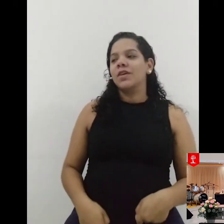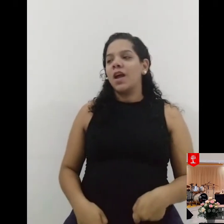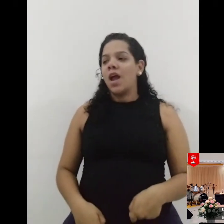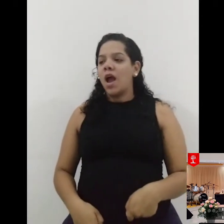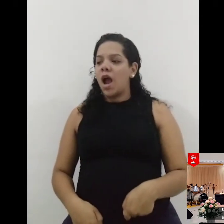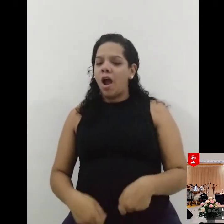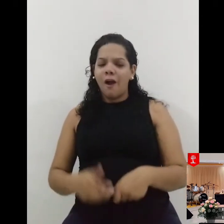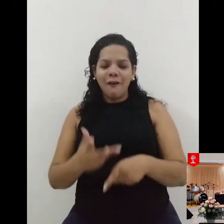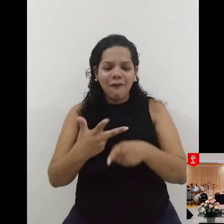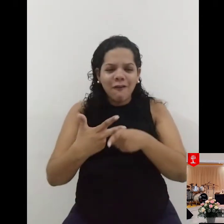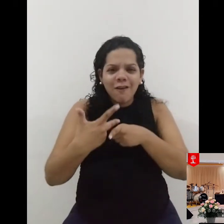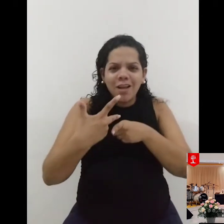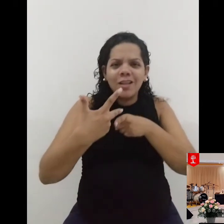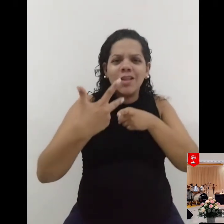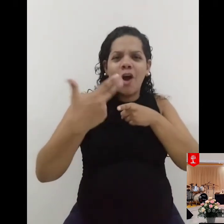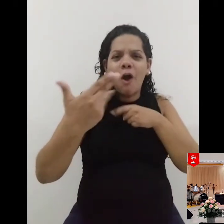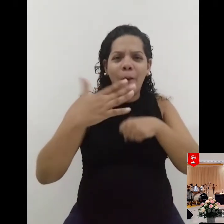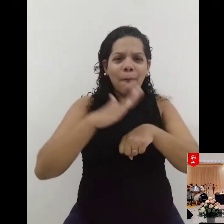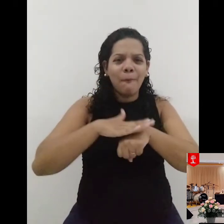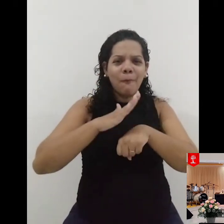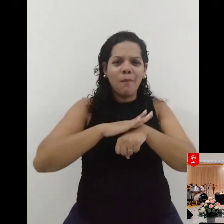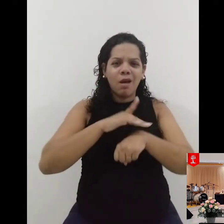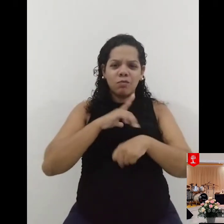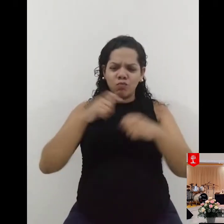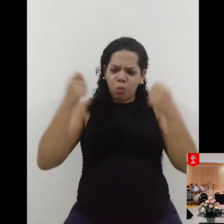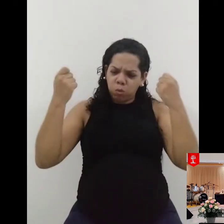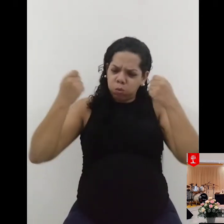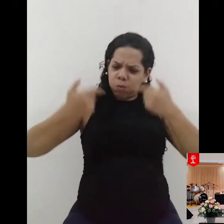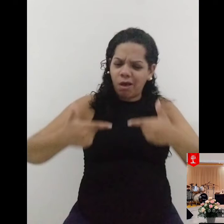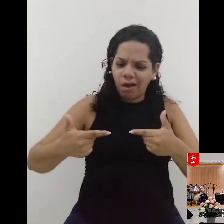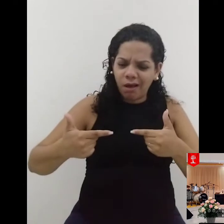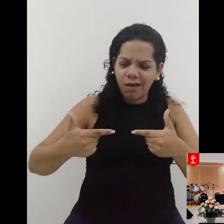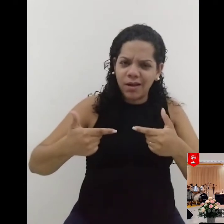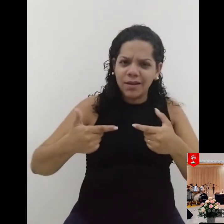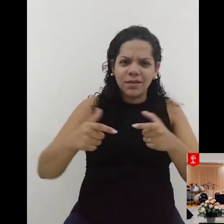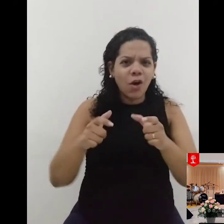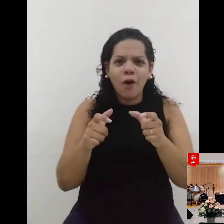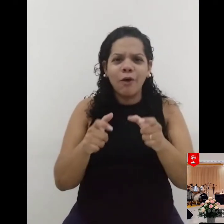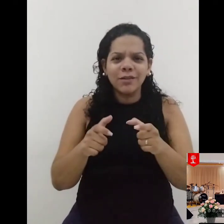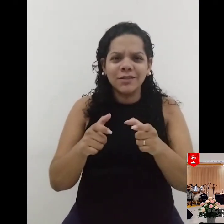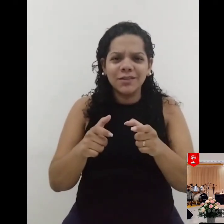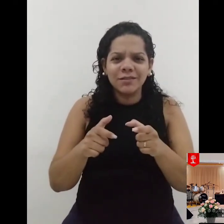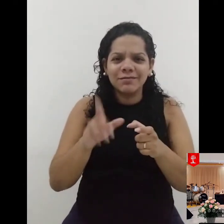Oh, esse lugar é no Senhor.